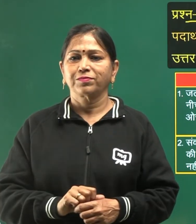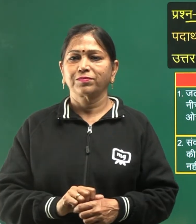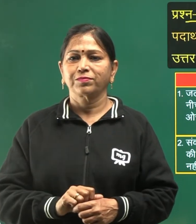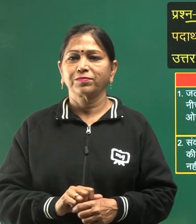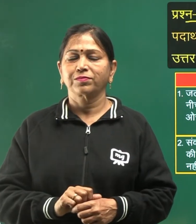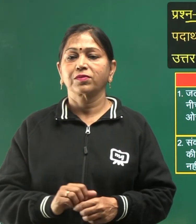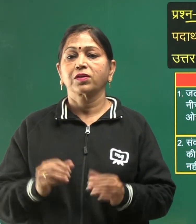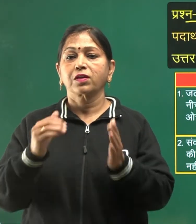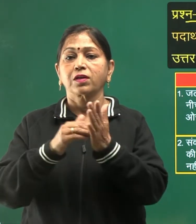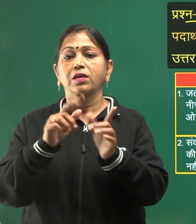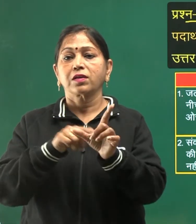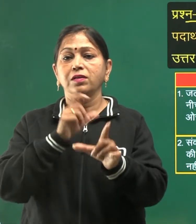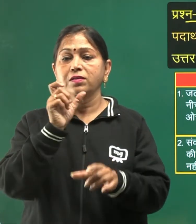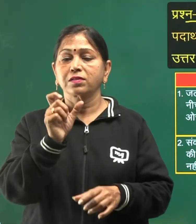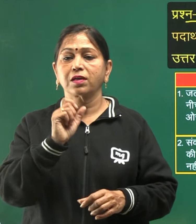जाइलम तथा